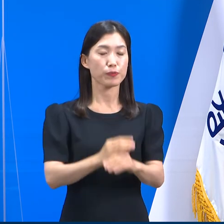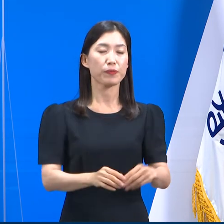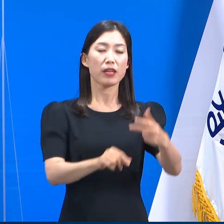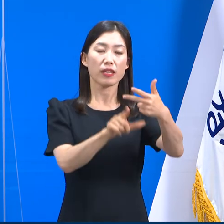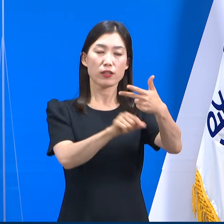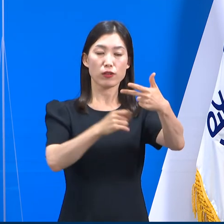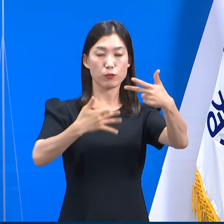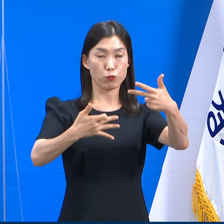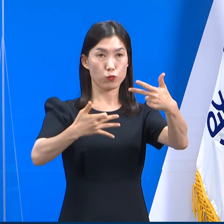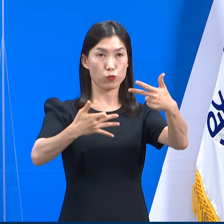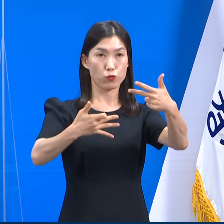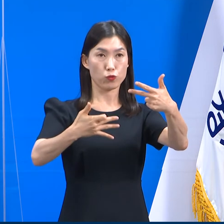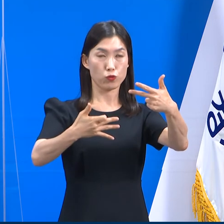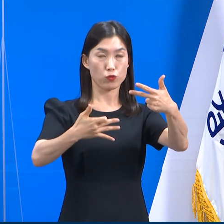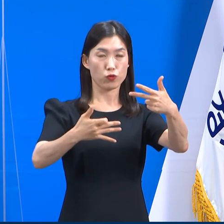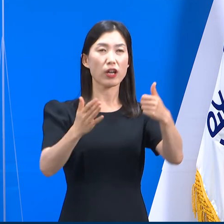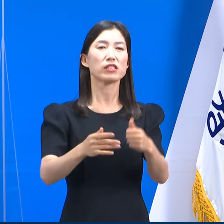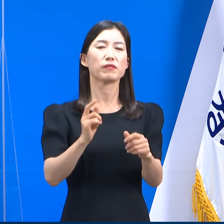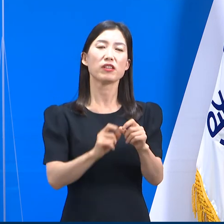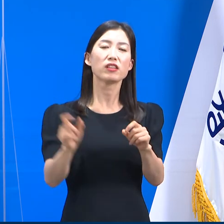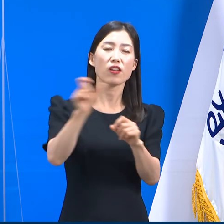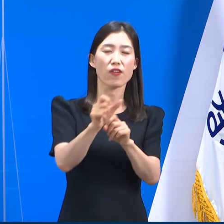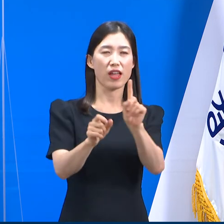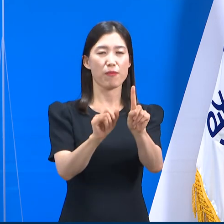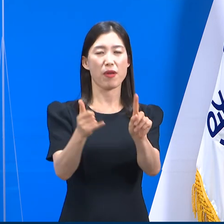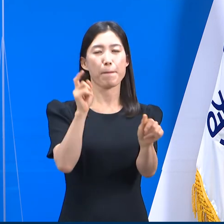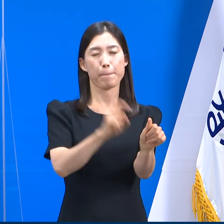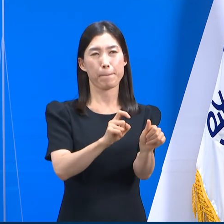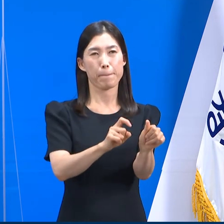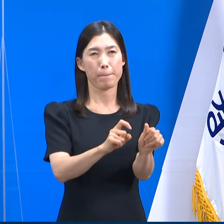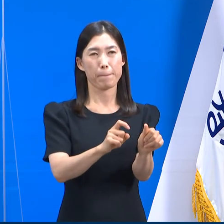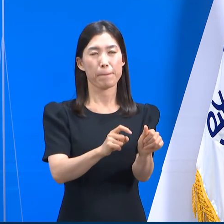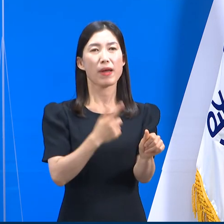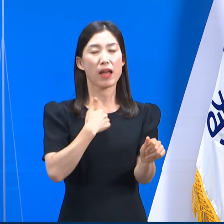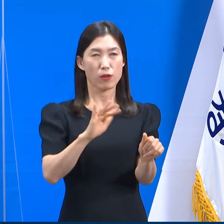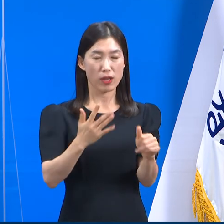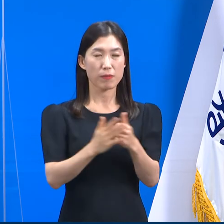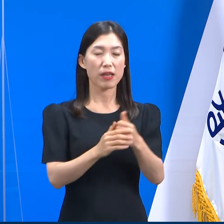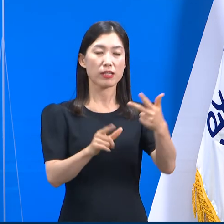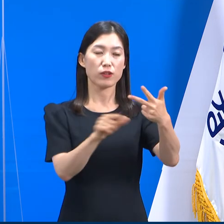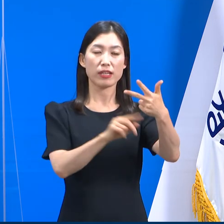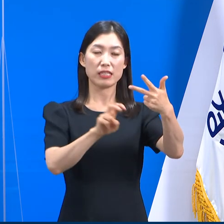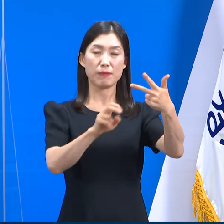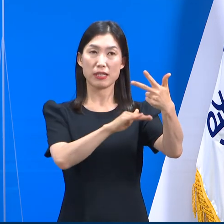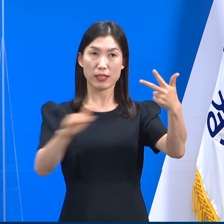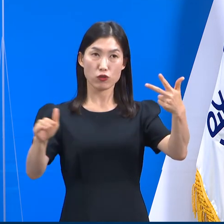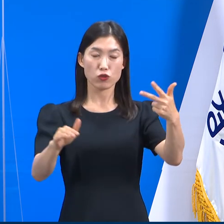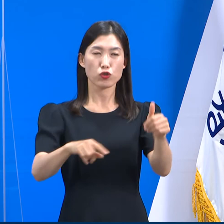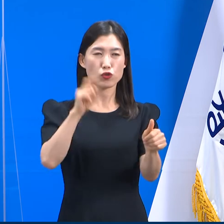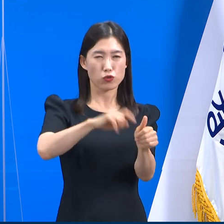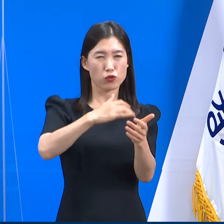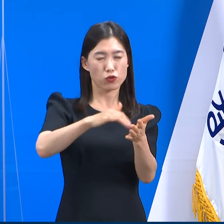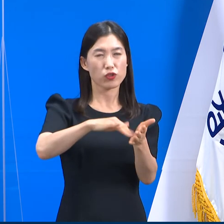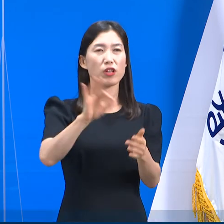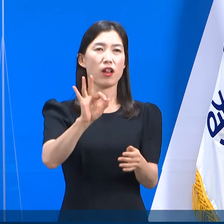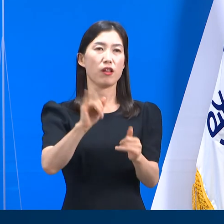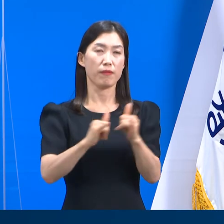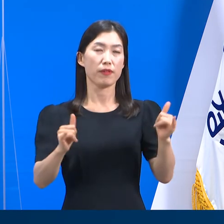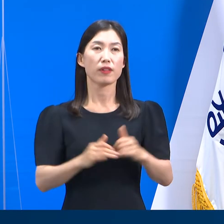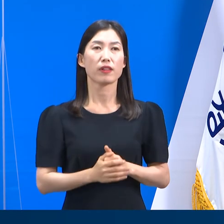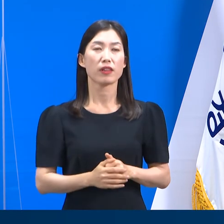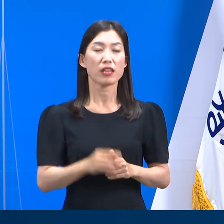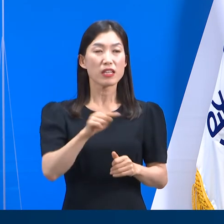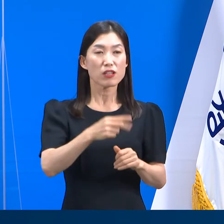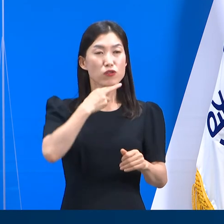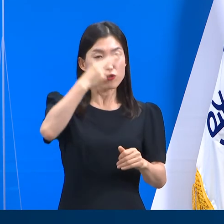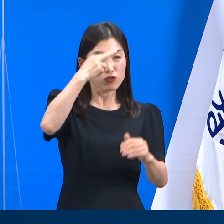19일까지 총한 명, 9명이 추가로 확진 판정을 받으면서 20일 0시 기준 총 확진자는 10명입니다. 해당